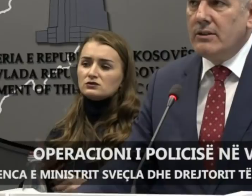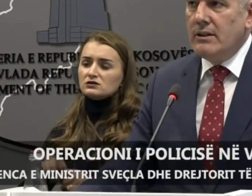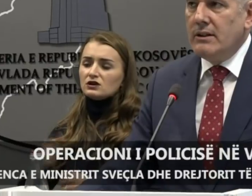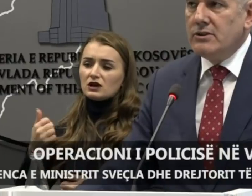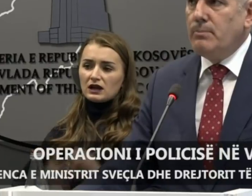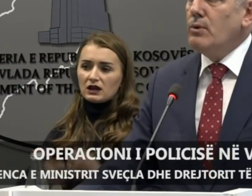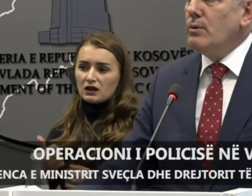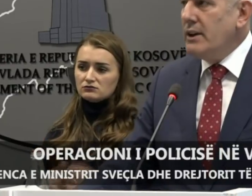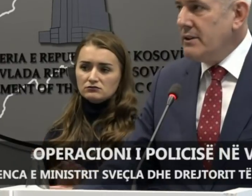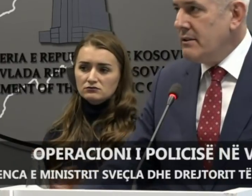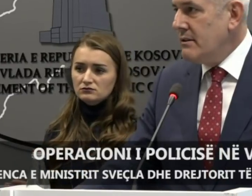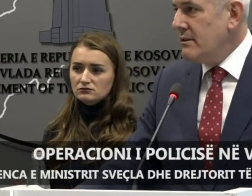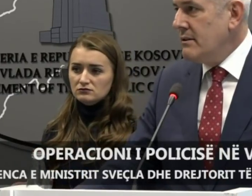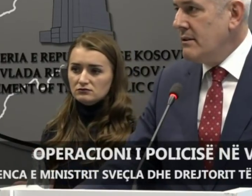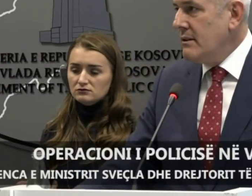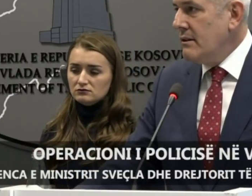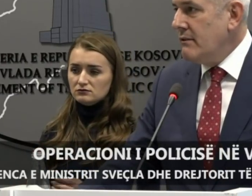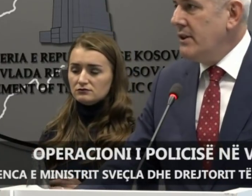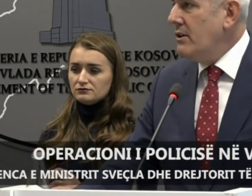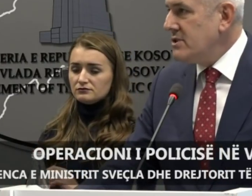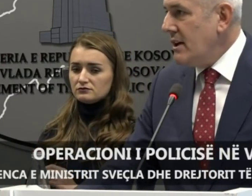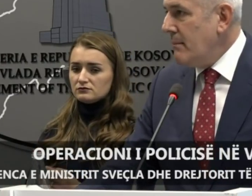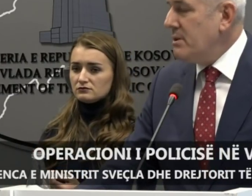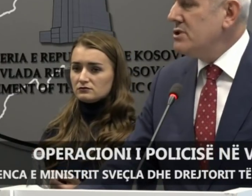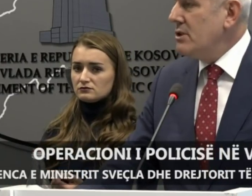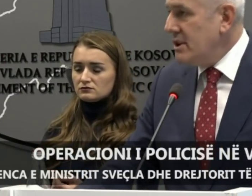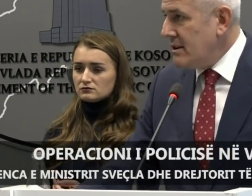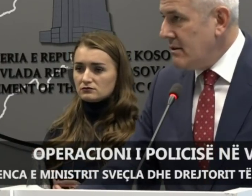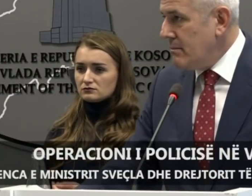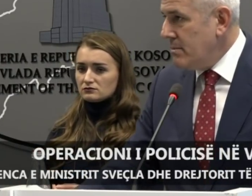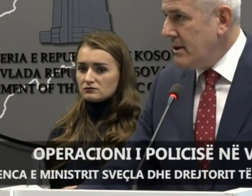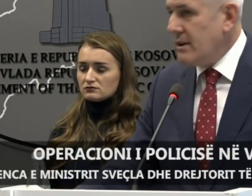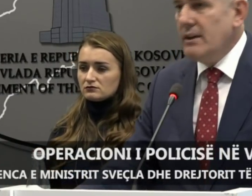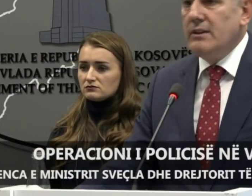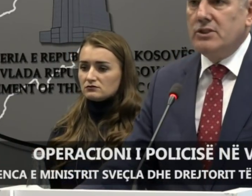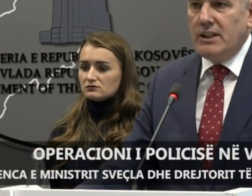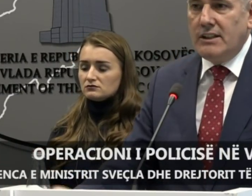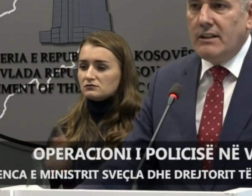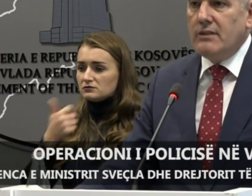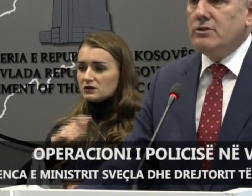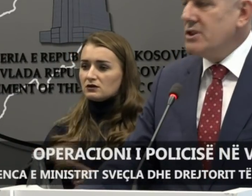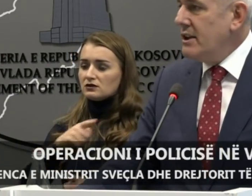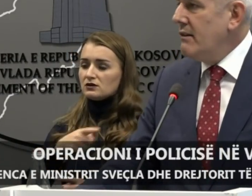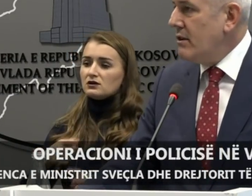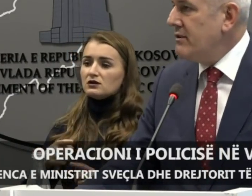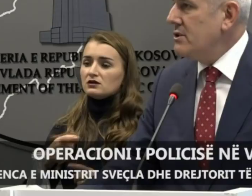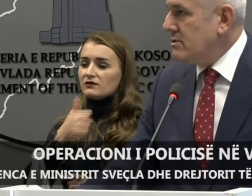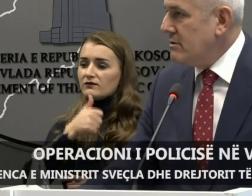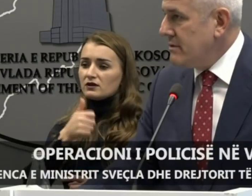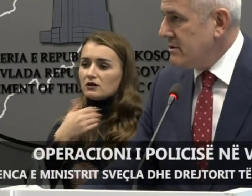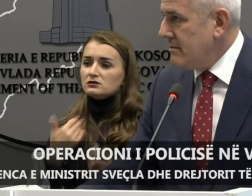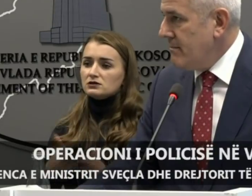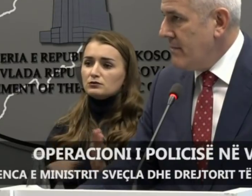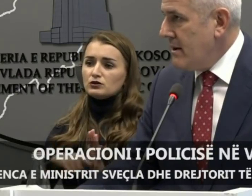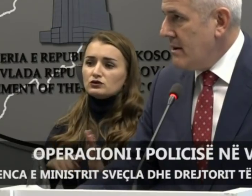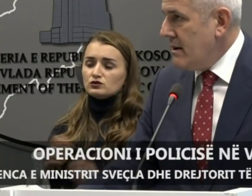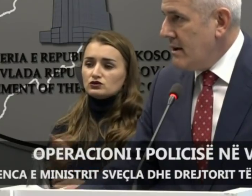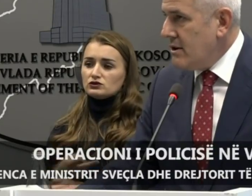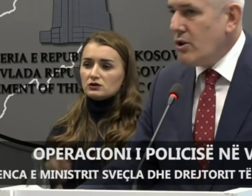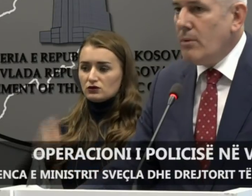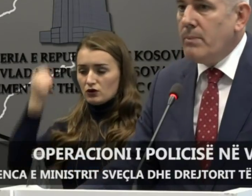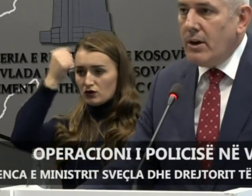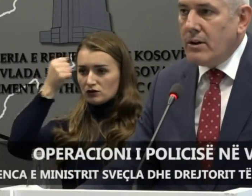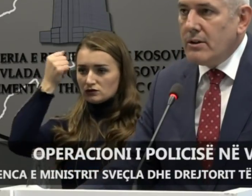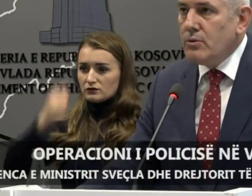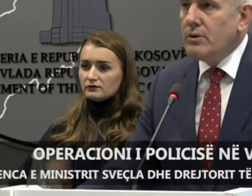plag që po kullon financa për çdo ditë për shtetin edhe shoqërinë e varfër të Kosovës.